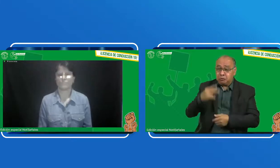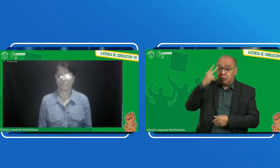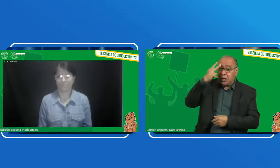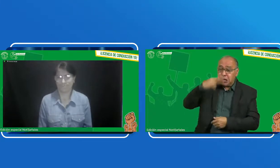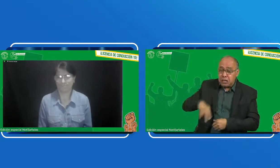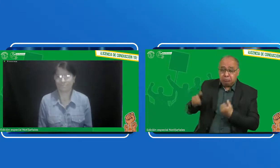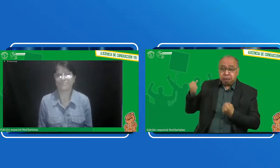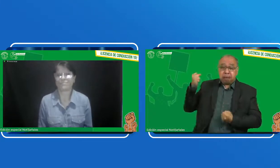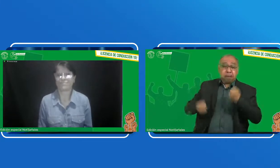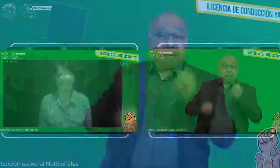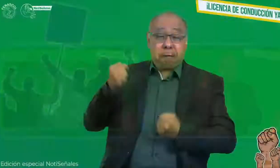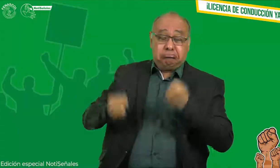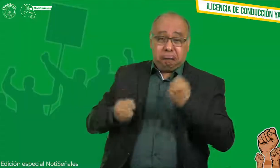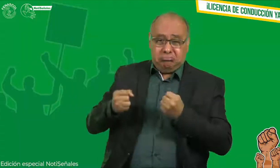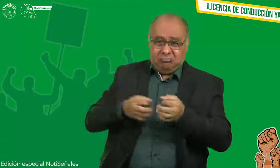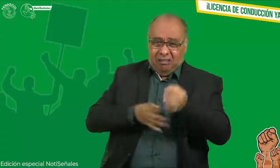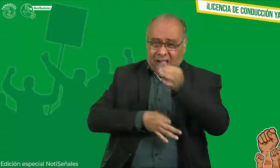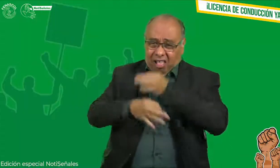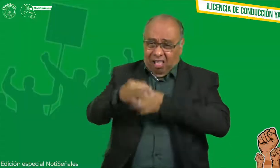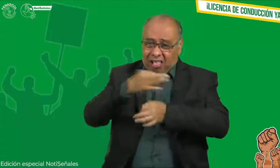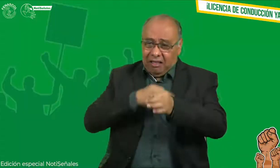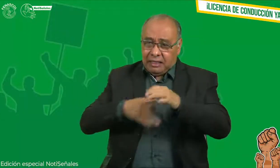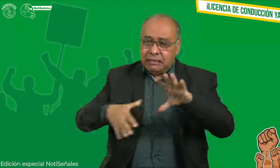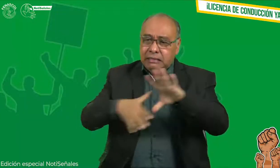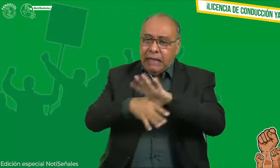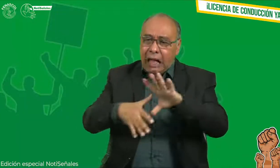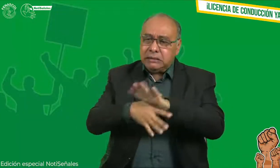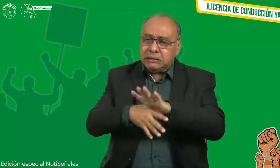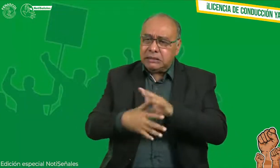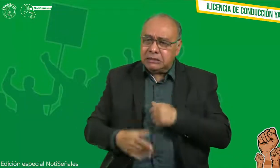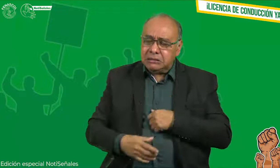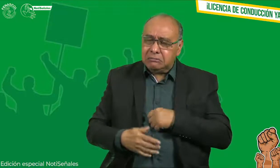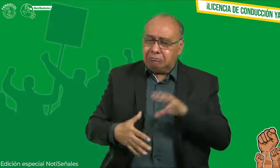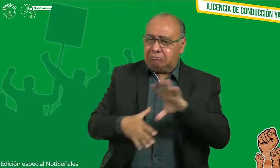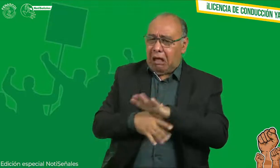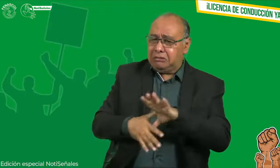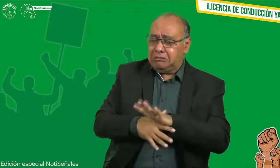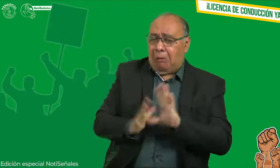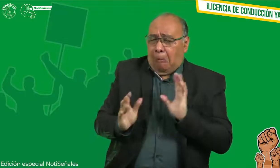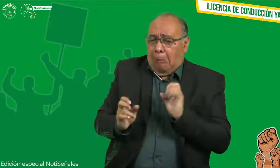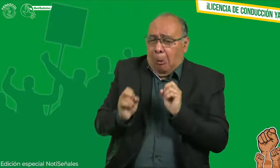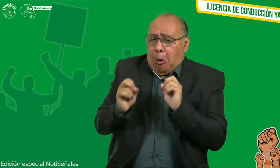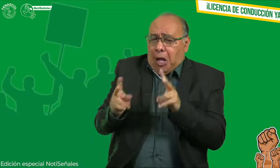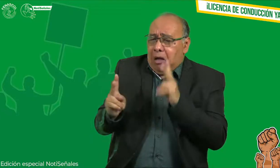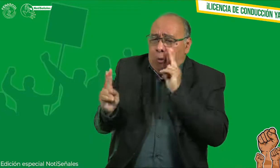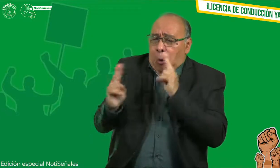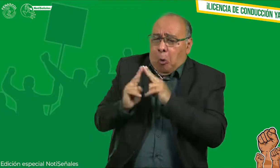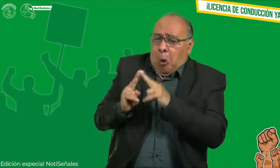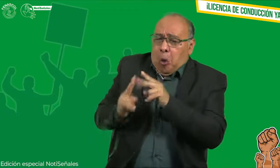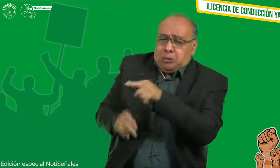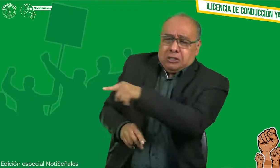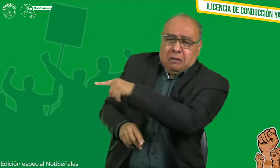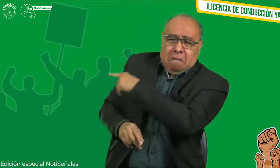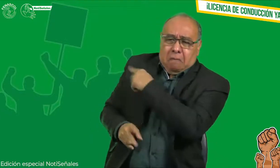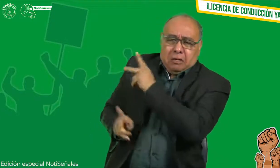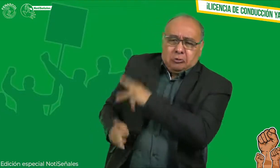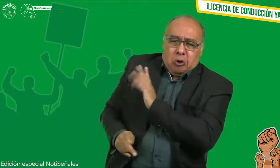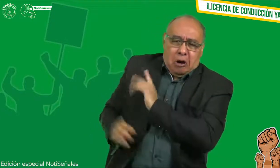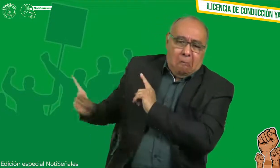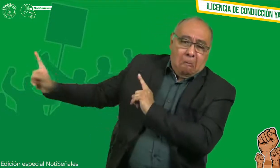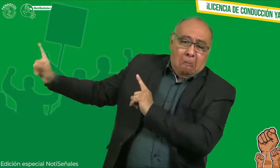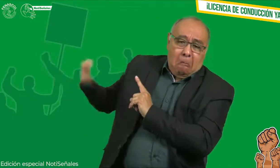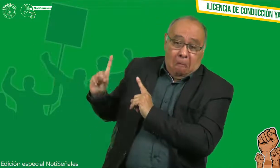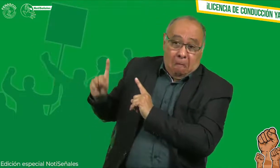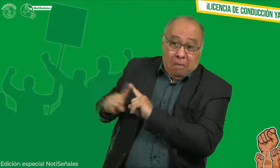pues uno no va solo en el automóvil, uno va con su familia, con sus amigos. Entonces, ¿cuál es la